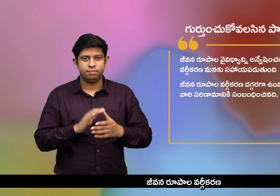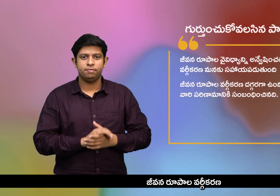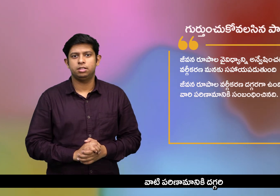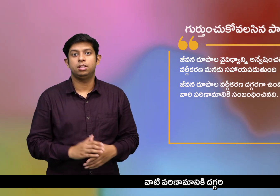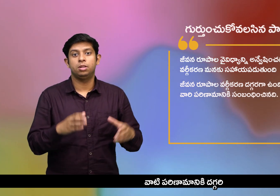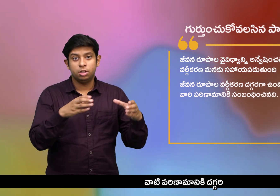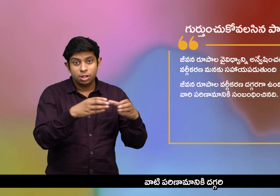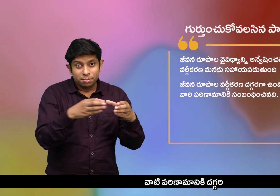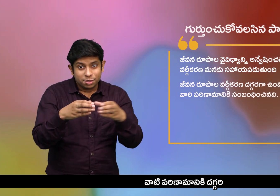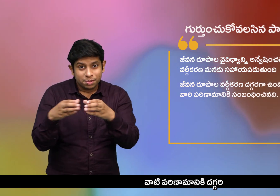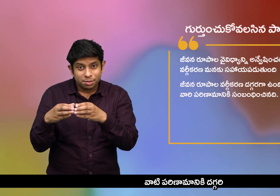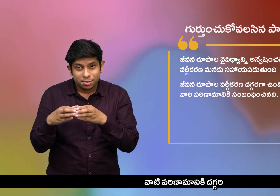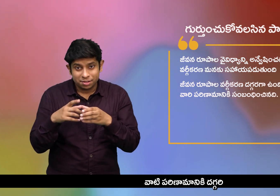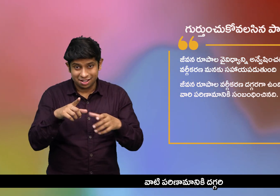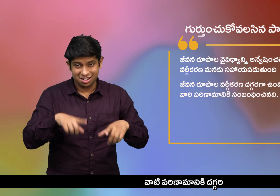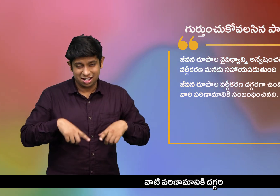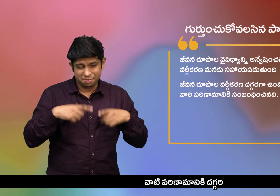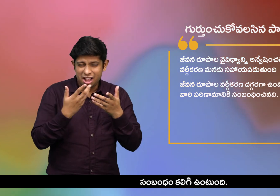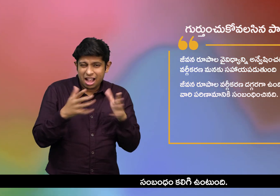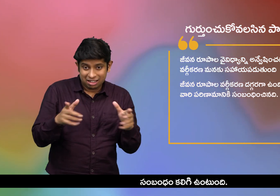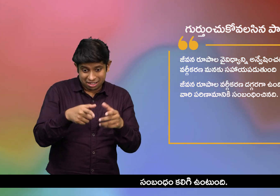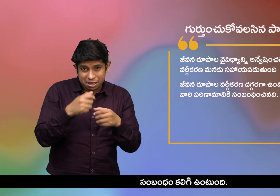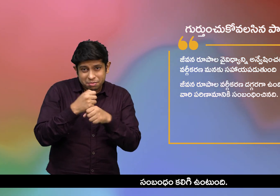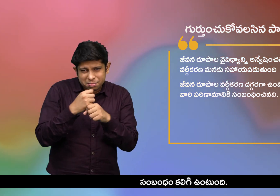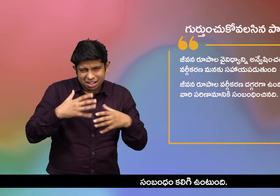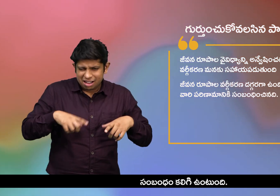వర్గీకరణ వాటి పరిణామానికి దగ్గరి సంబంధం కలిగి ఉంటుంది.